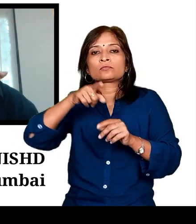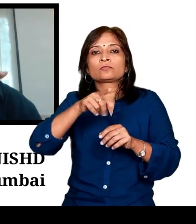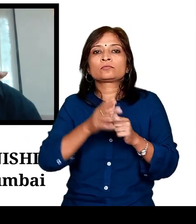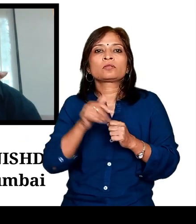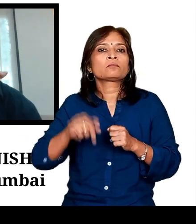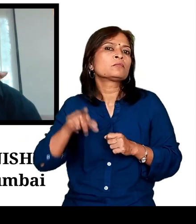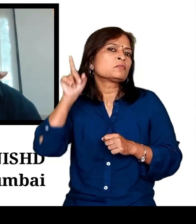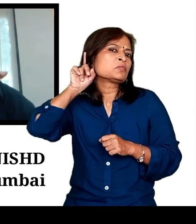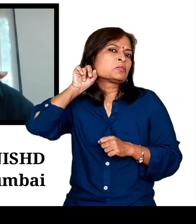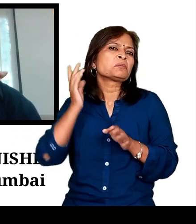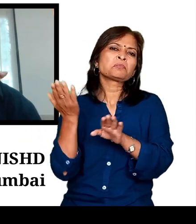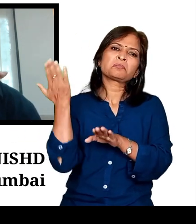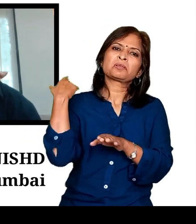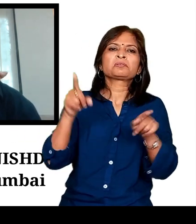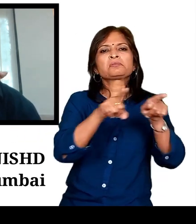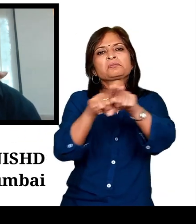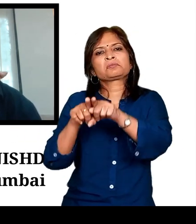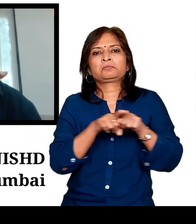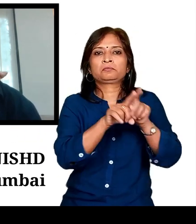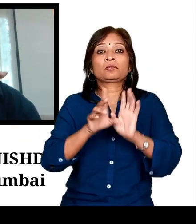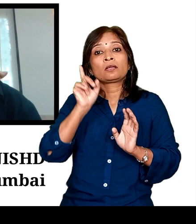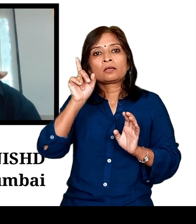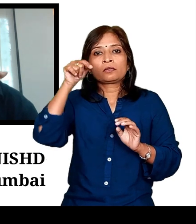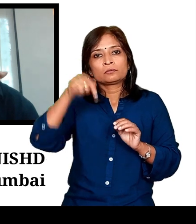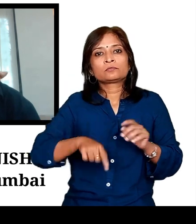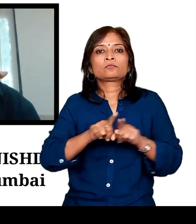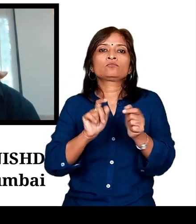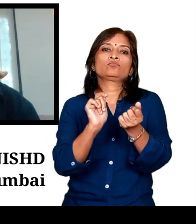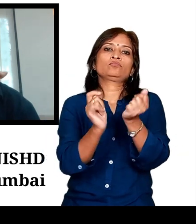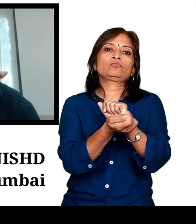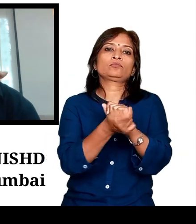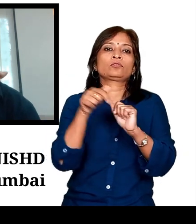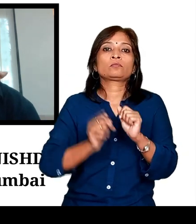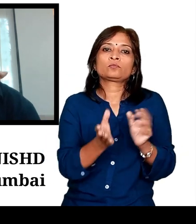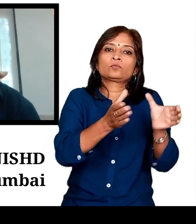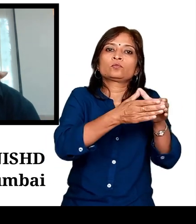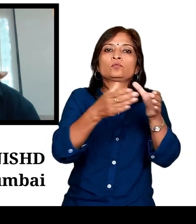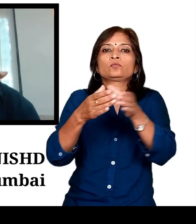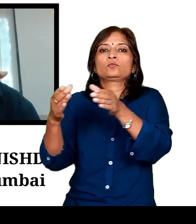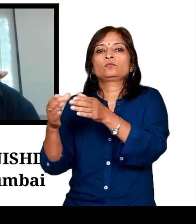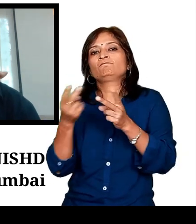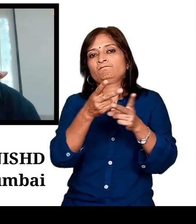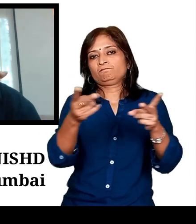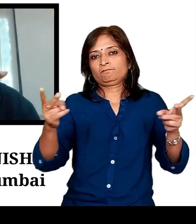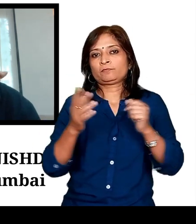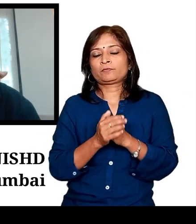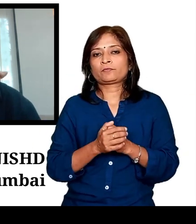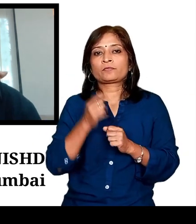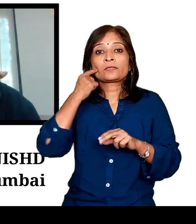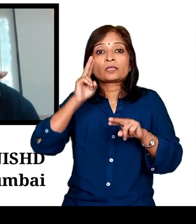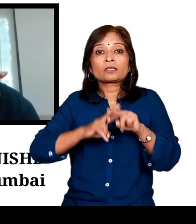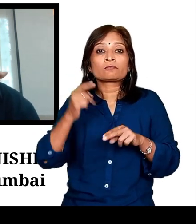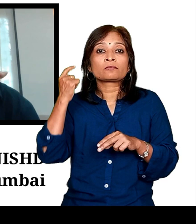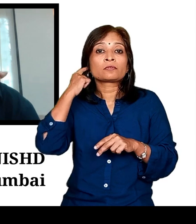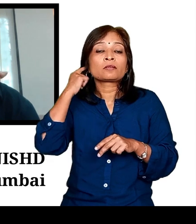का मशीन दिया जाता था. लेकिन अभी नहीं, अभी तो उसमें भी हमने कैटेगराइज किया गया है. तो अगर ज्यादा